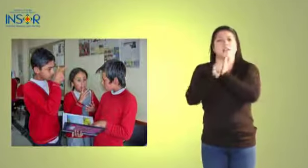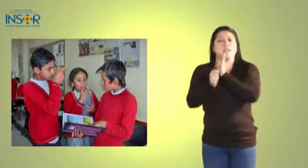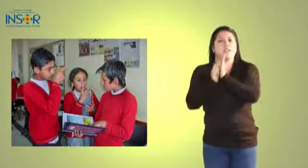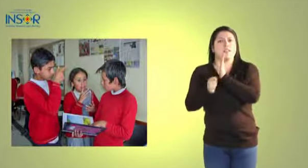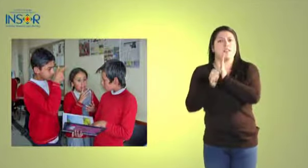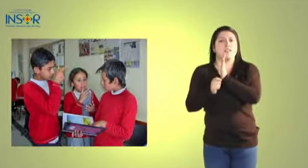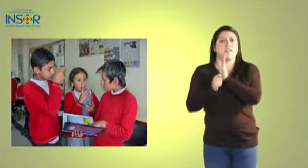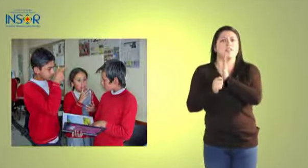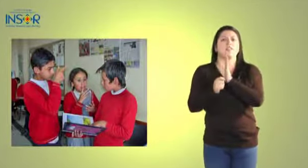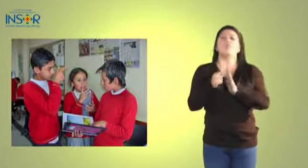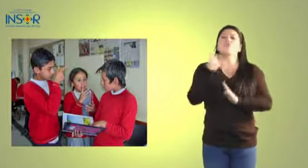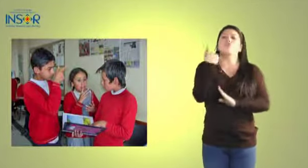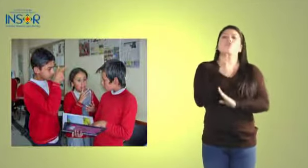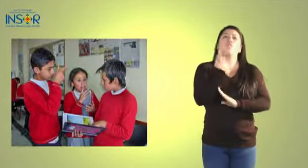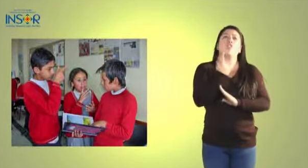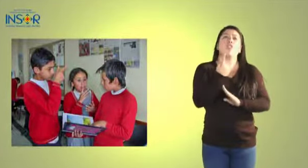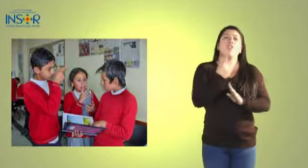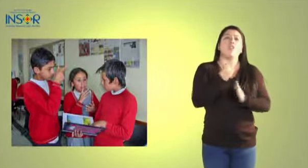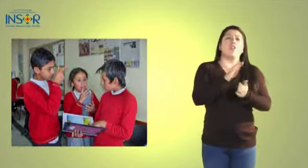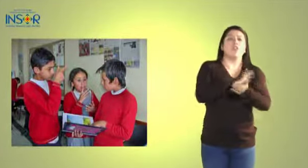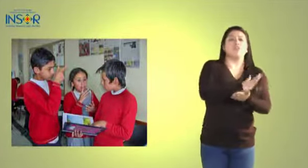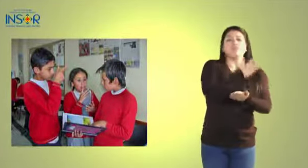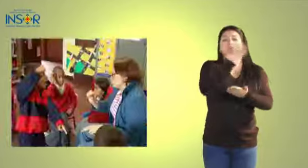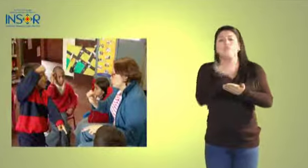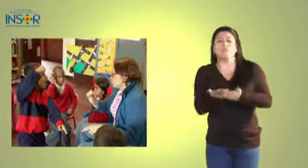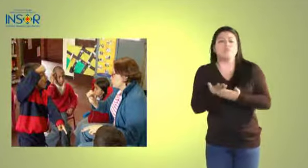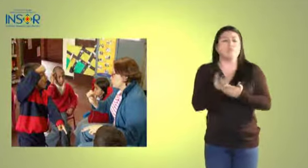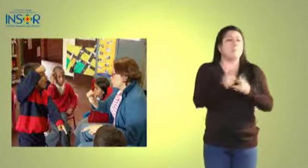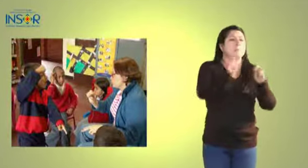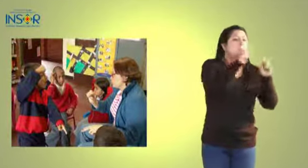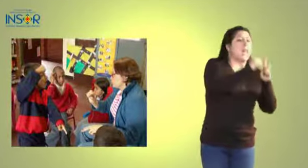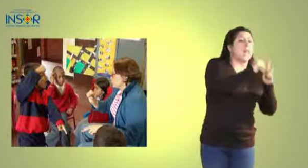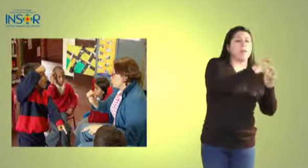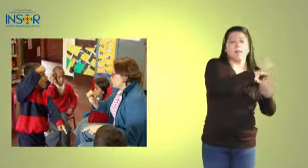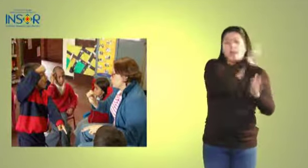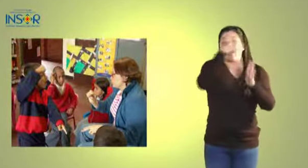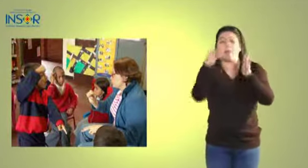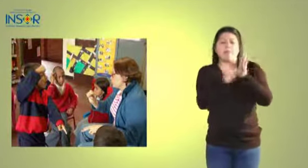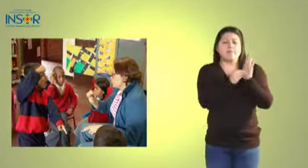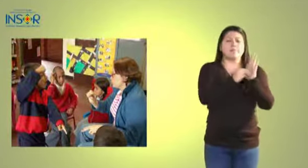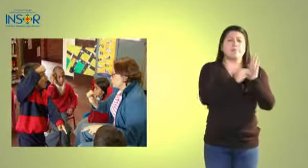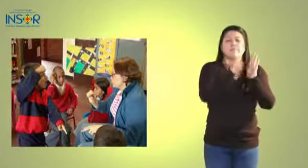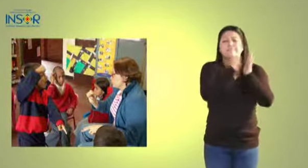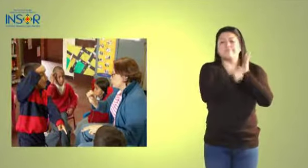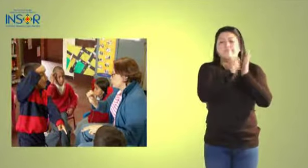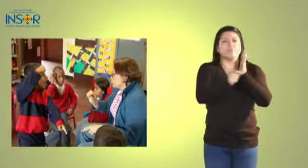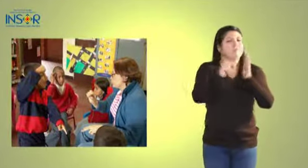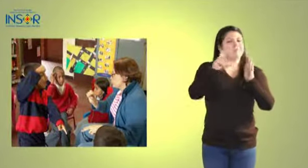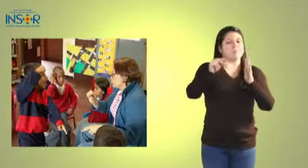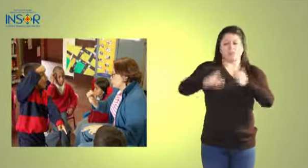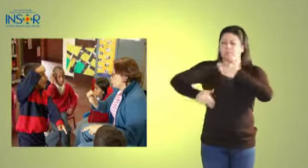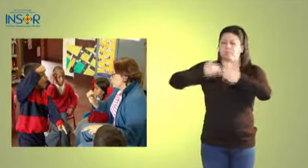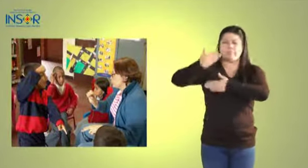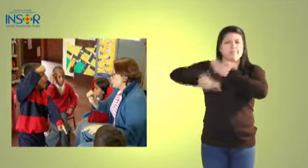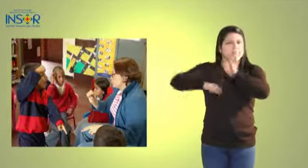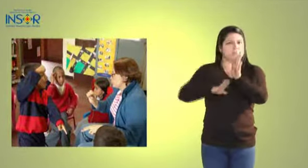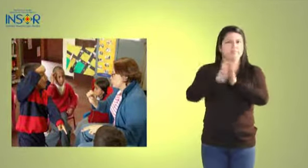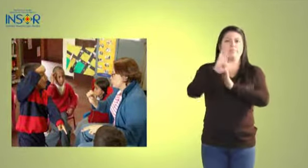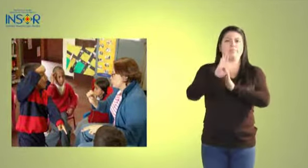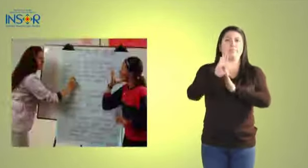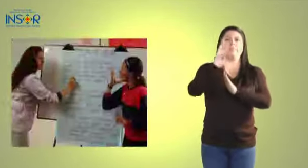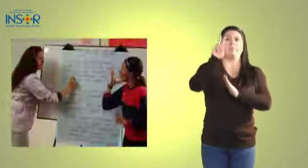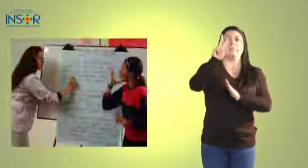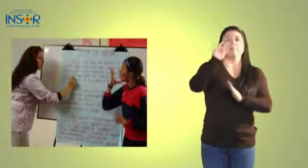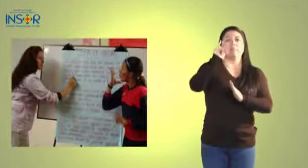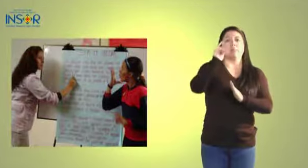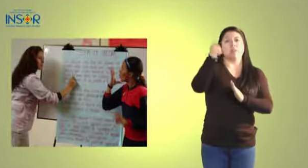es solamente transcribir las palabras, sino que es un proceso que va mucho más allá. Por ejemplo, Vygotsky plantea